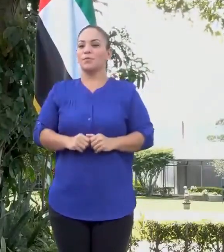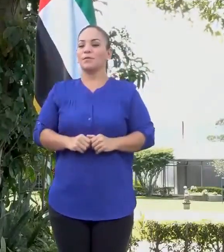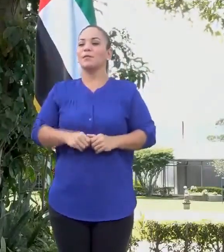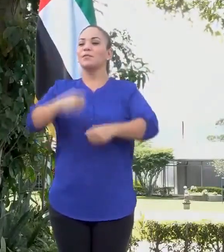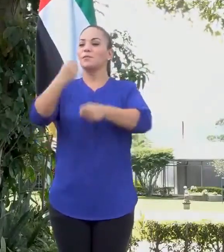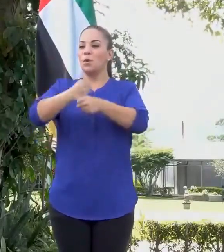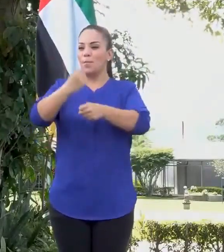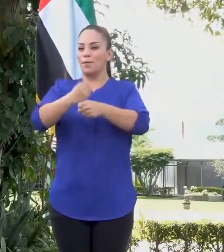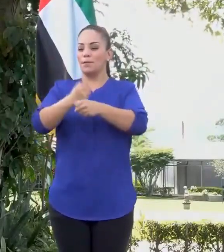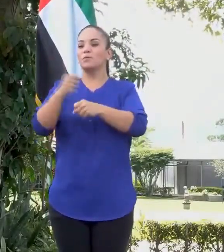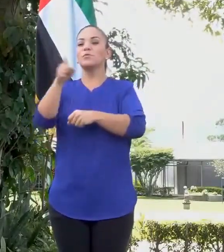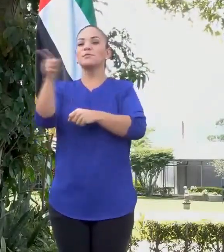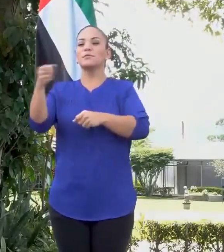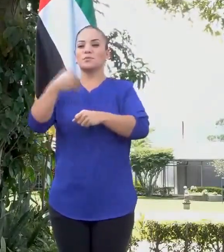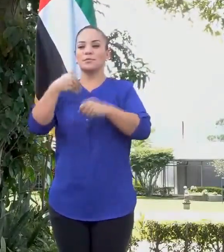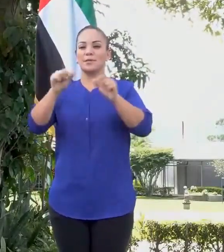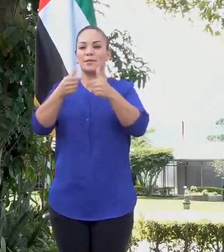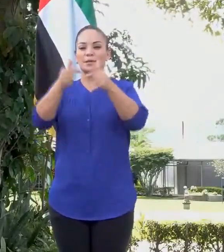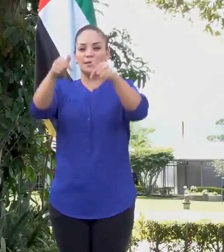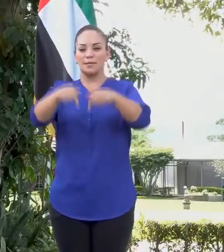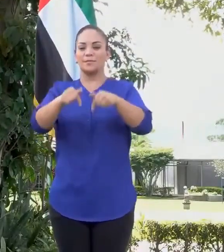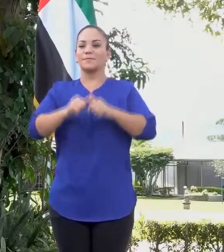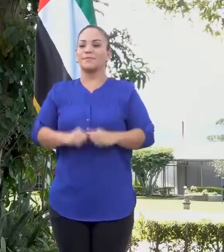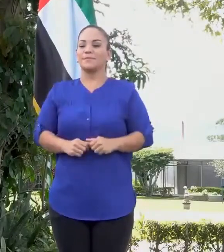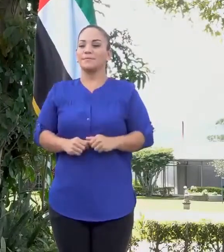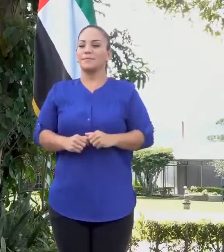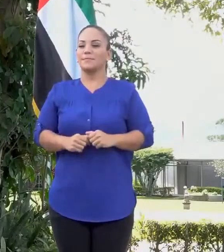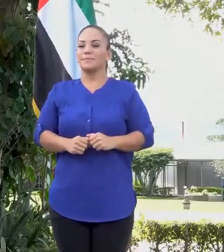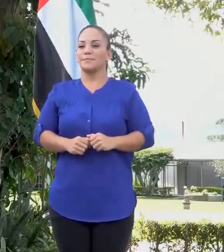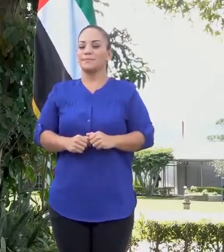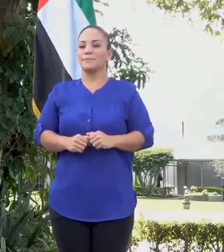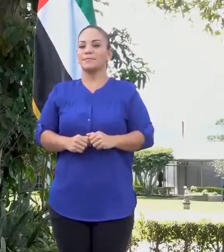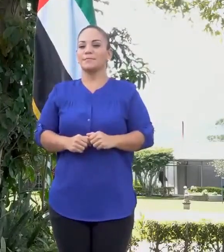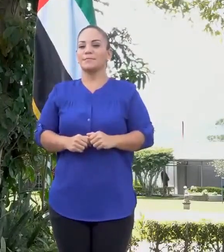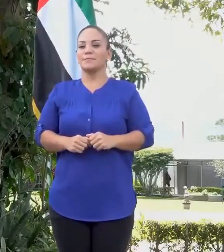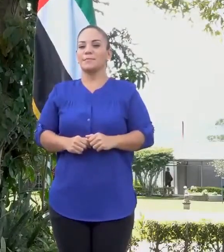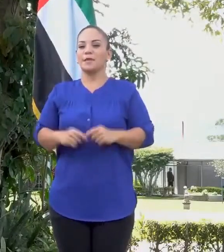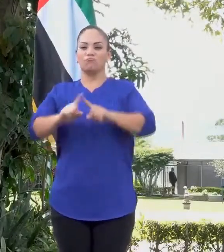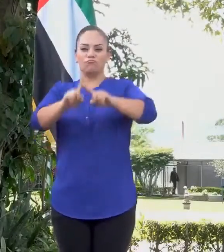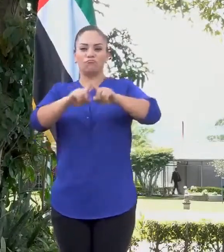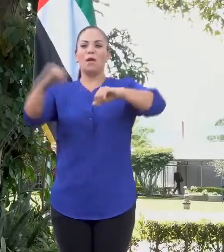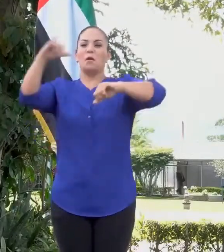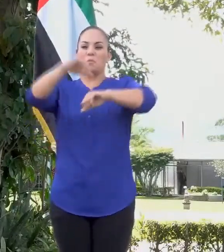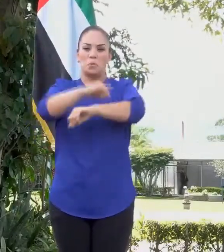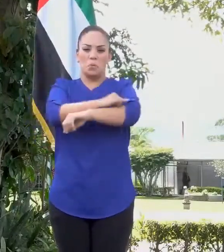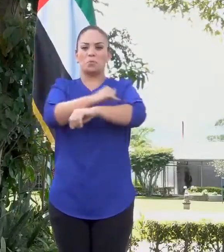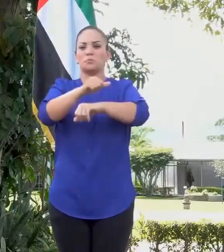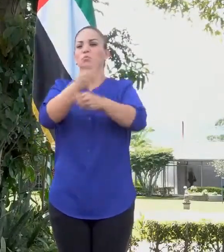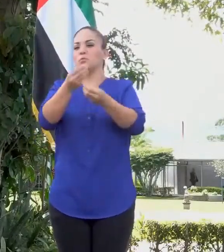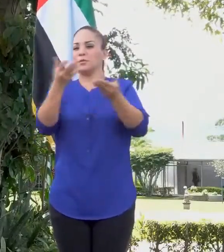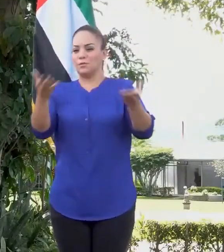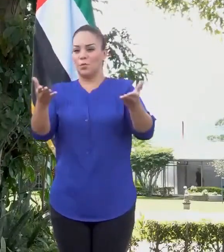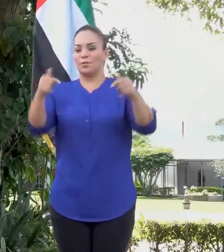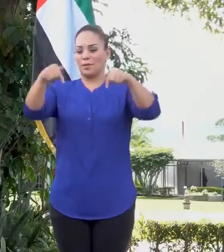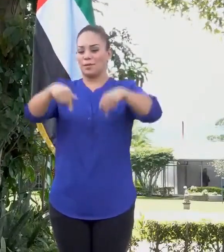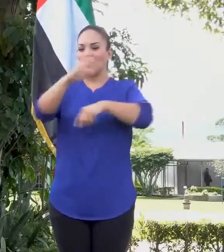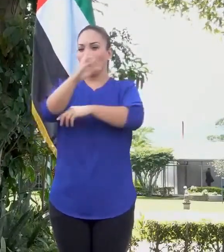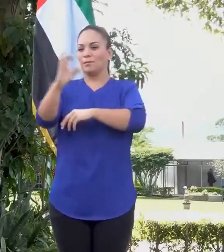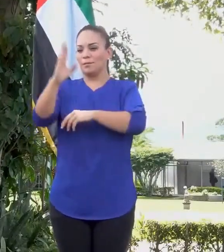las operaciones que ellos tienen en aerolíneas, etcétera, para Costa